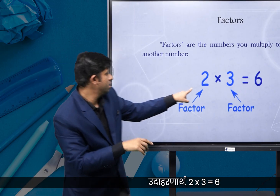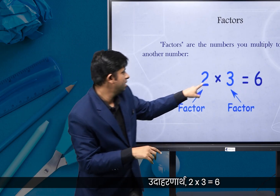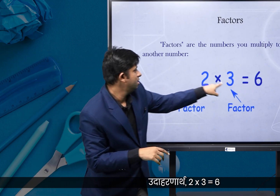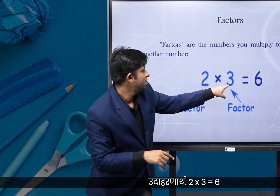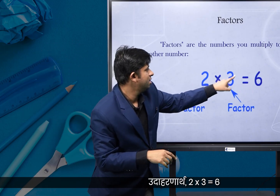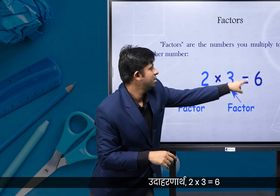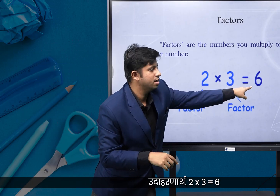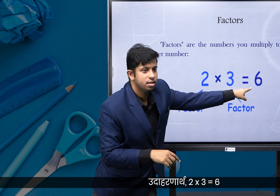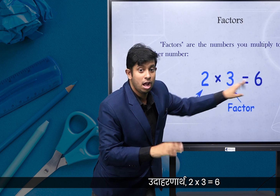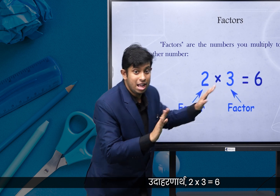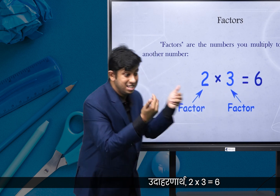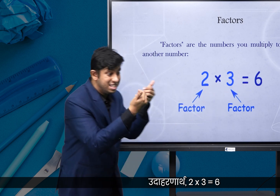उदाहरणार्थ 2x 3 6.